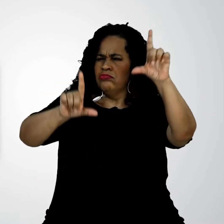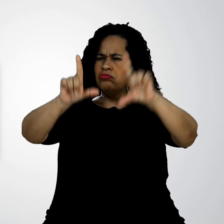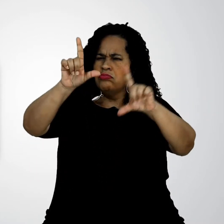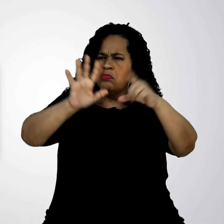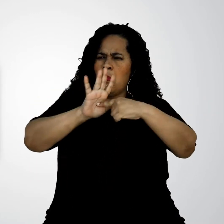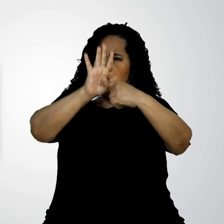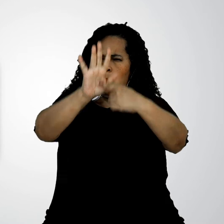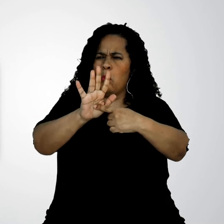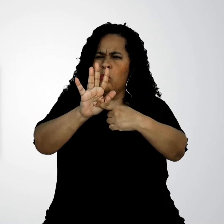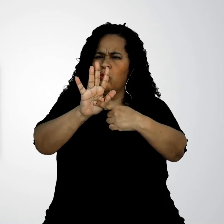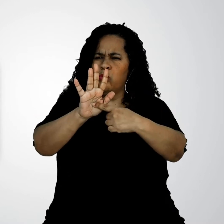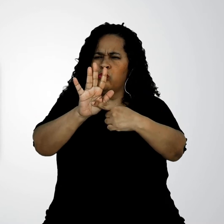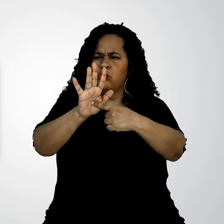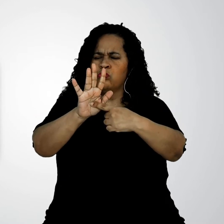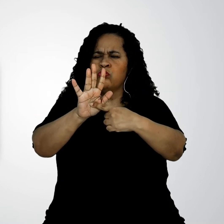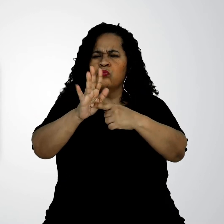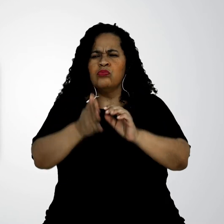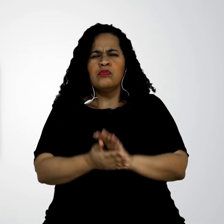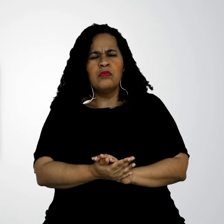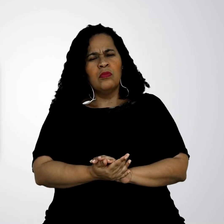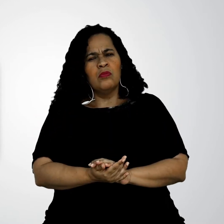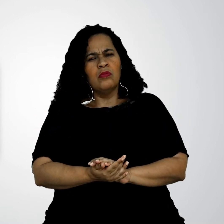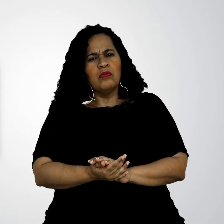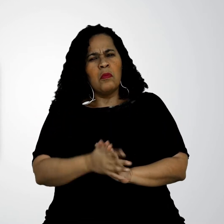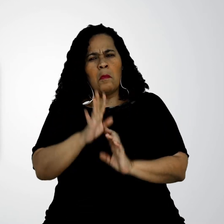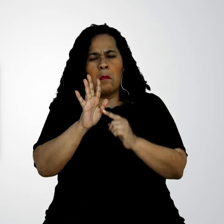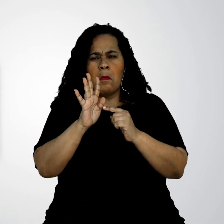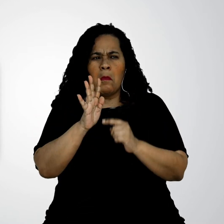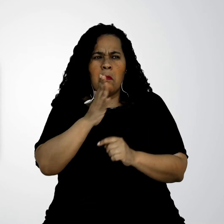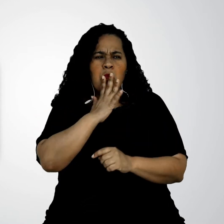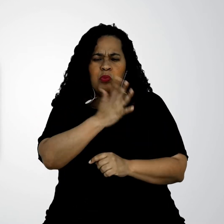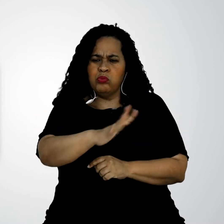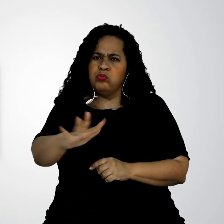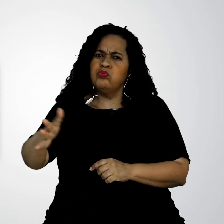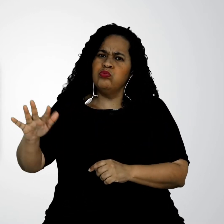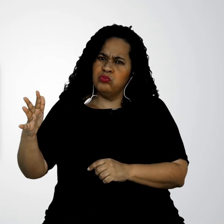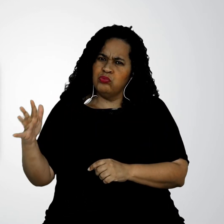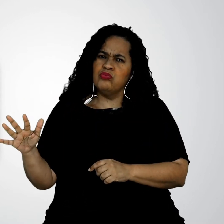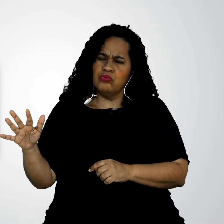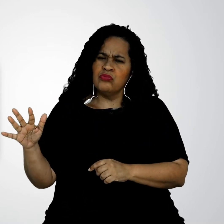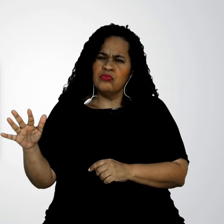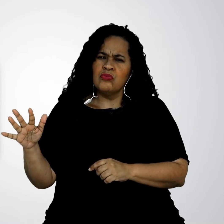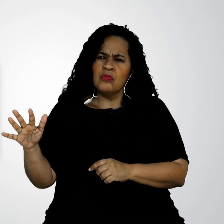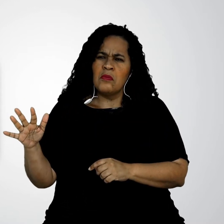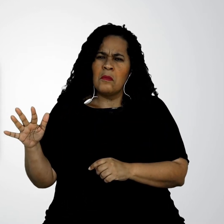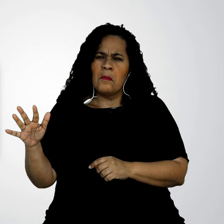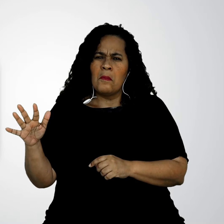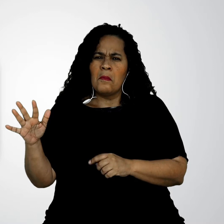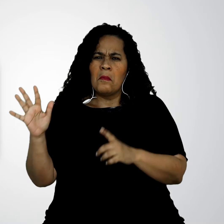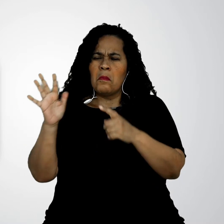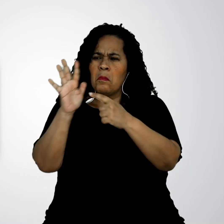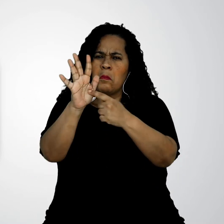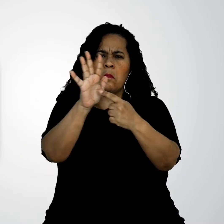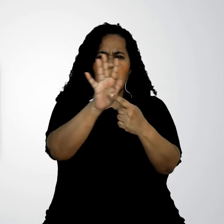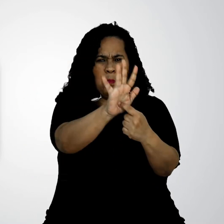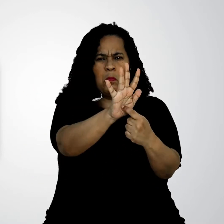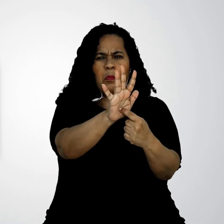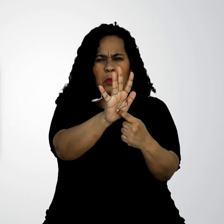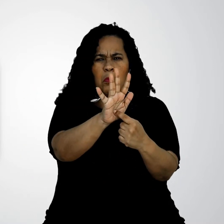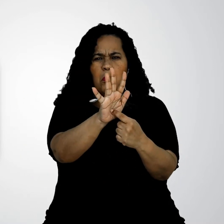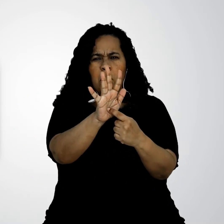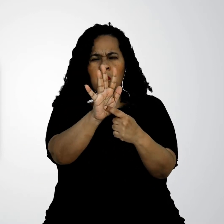fast food colocou algumas crianças fazendo ali ou simulando ali